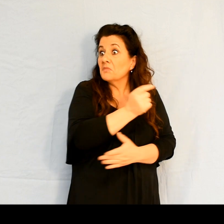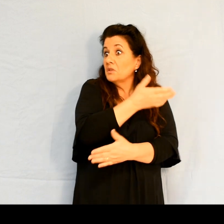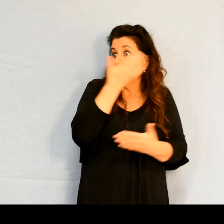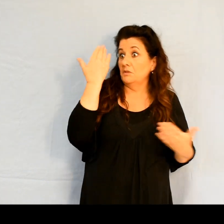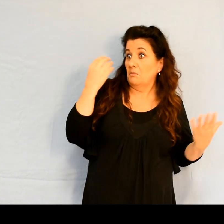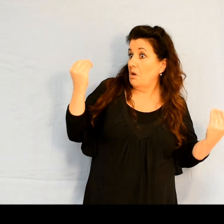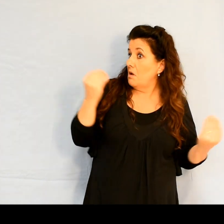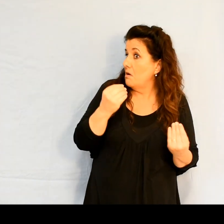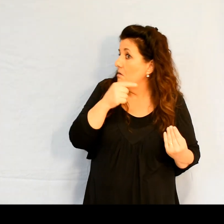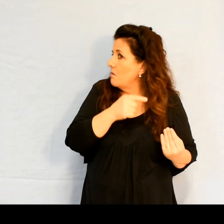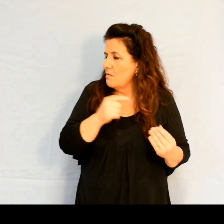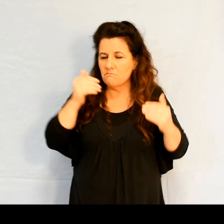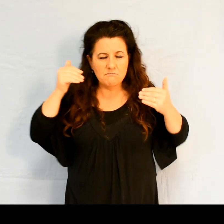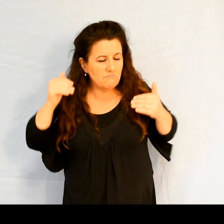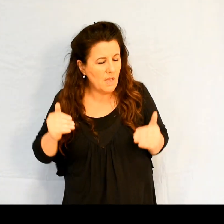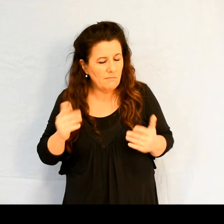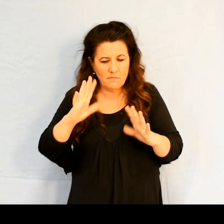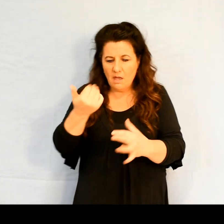Et il partit sans savoir où il allait.